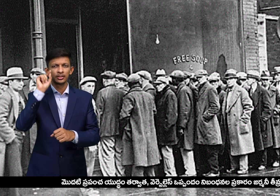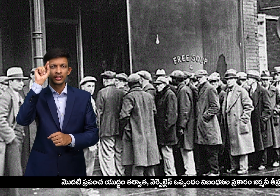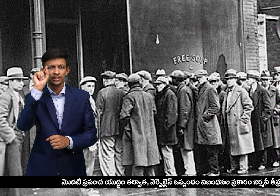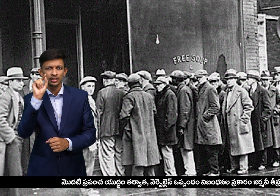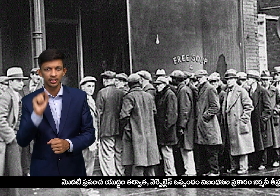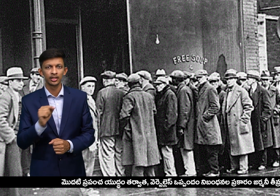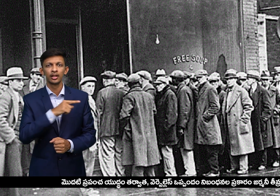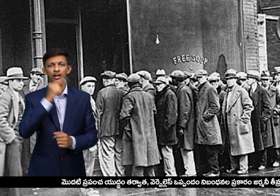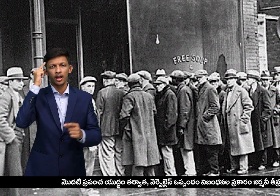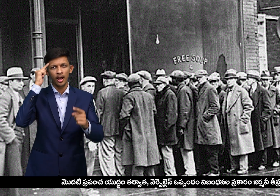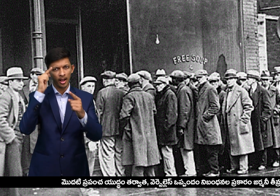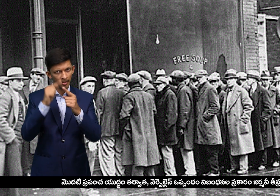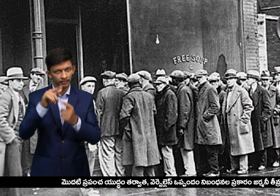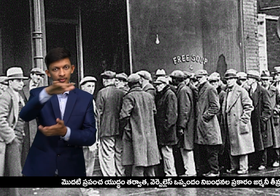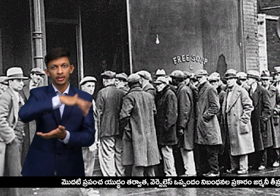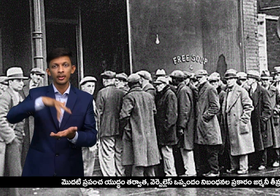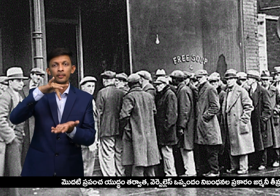శిక్షించబడింది.